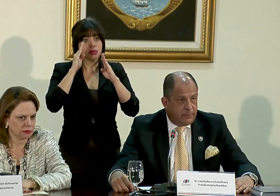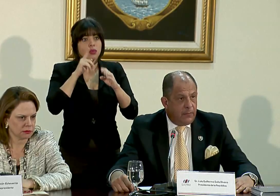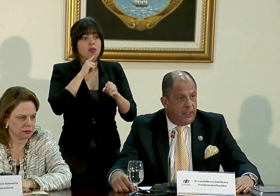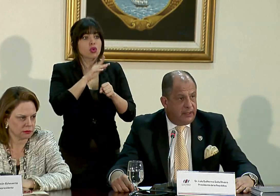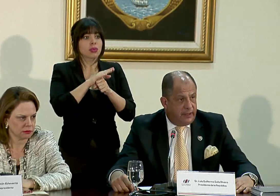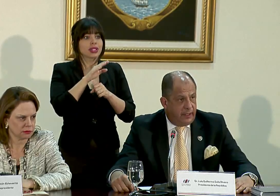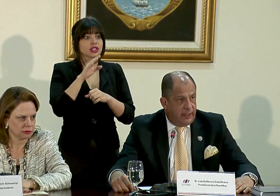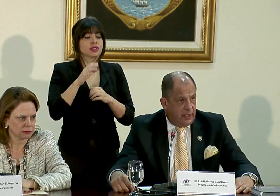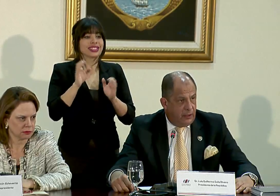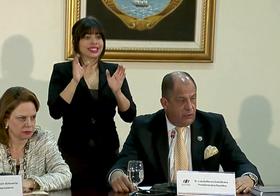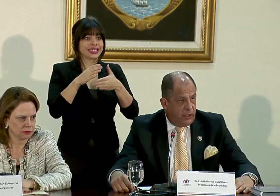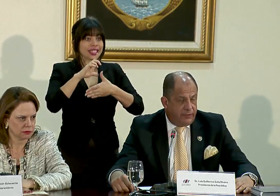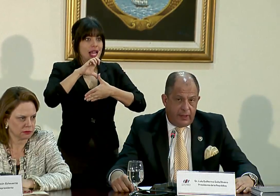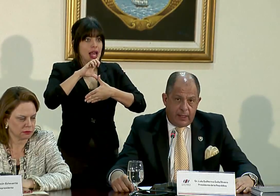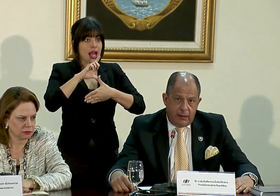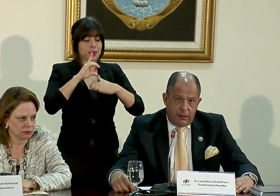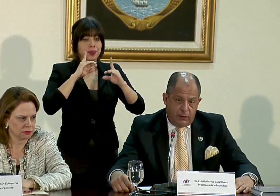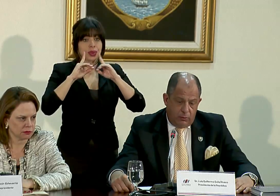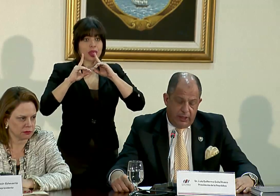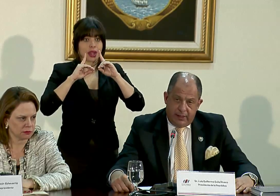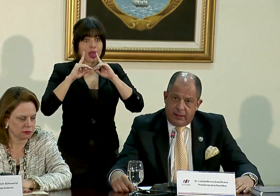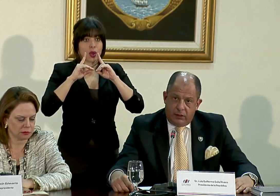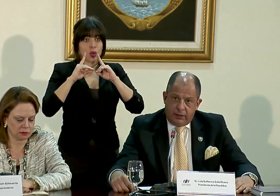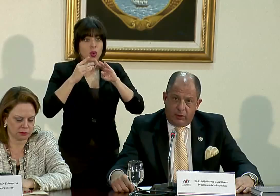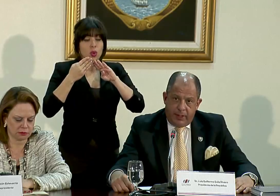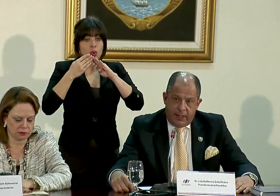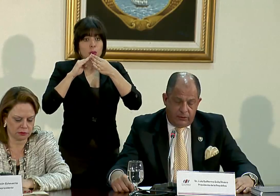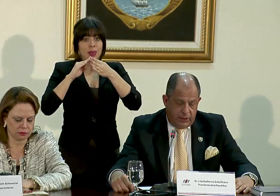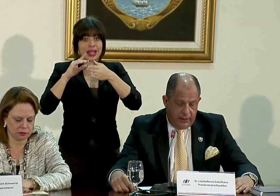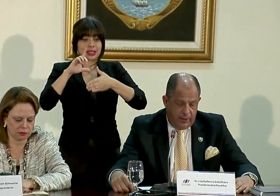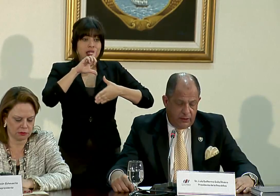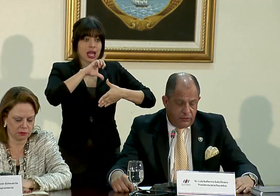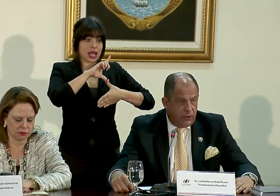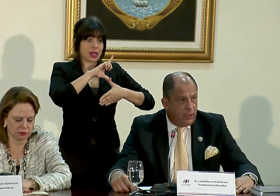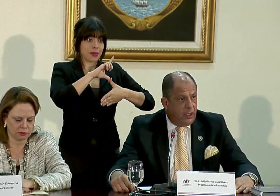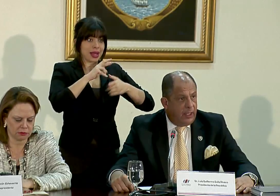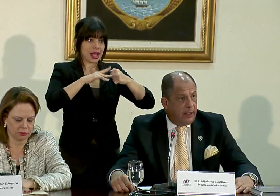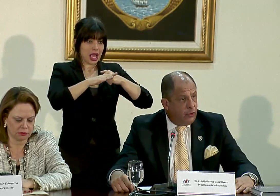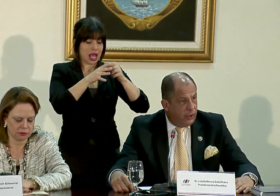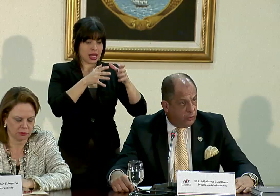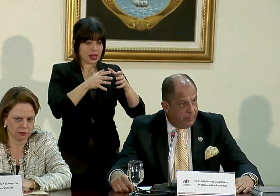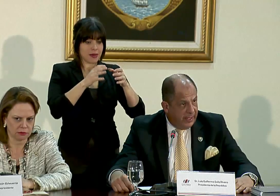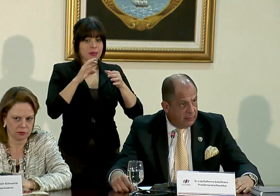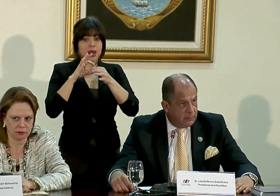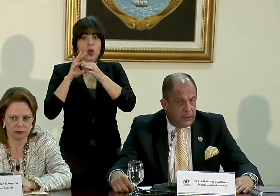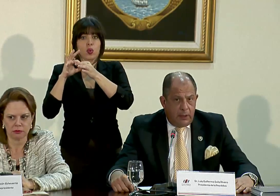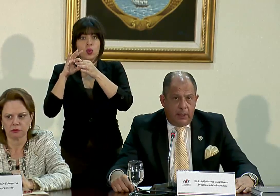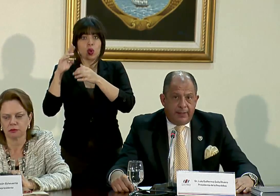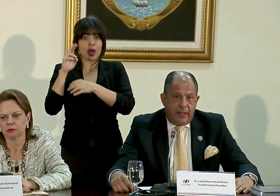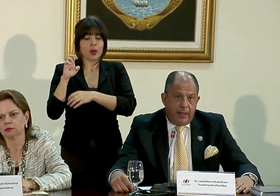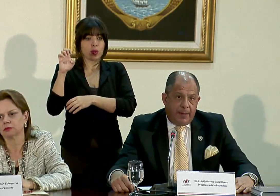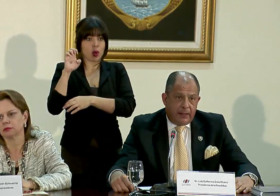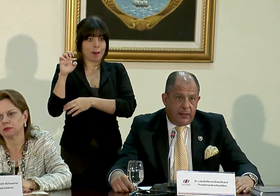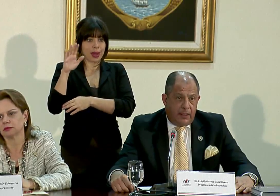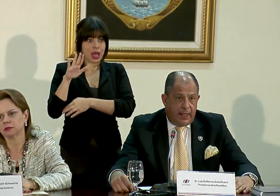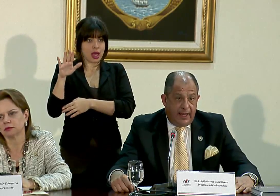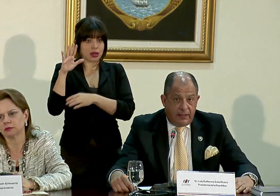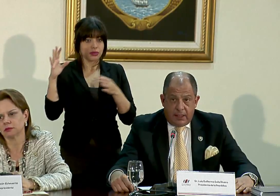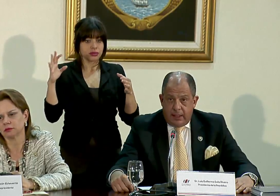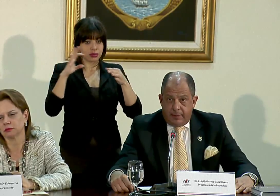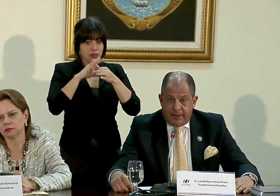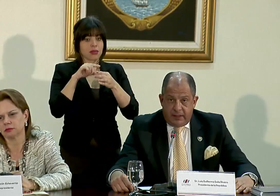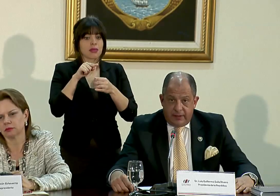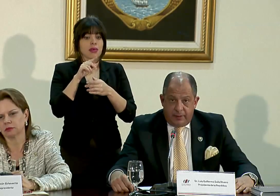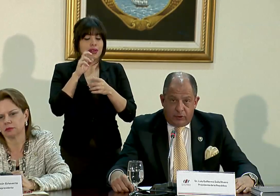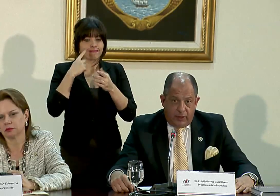CELAC, es decir, el diálogo entre la comunidad de Estados latinoamericanos y caribeños y la Unión Europea. Esta era parte de la